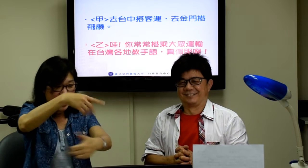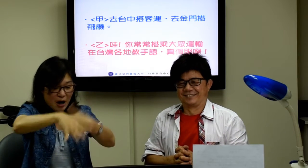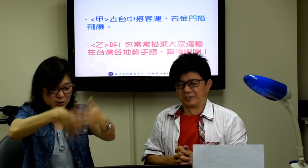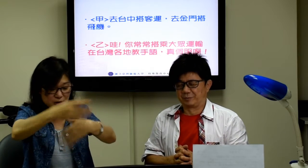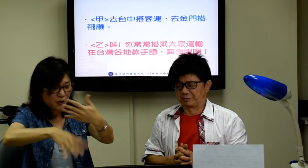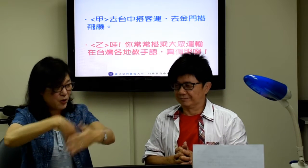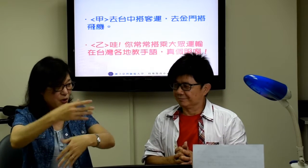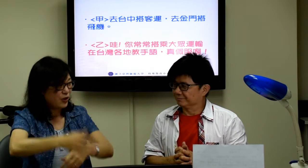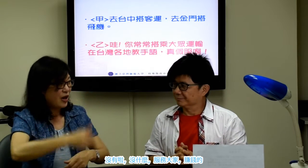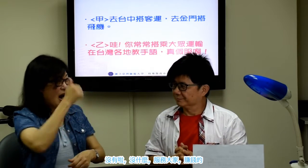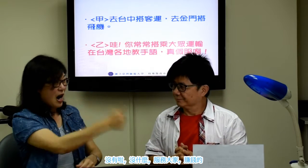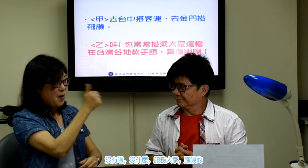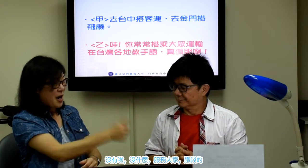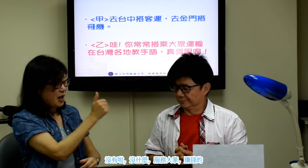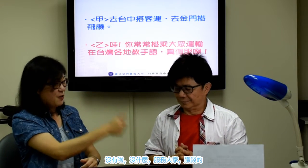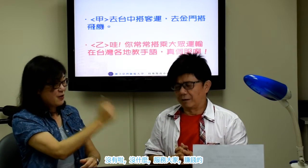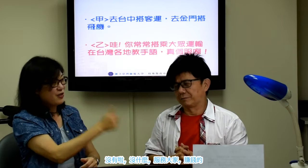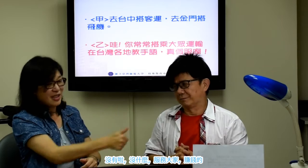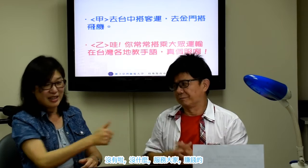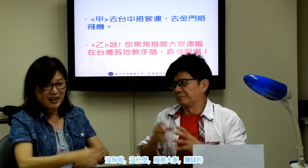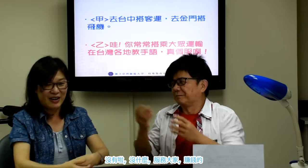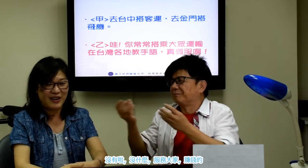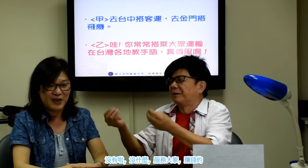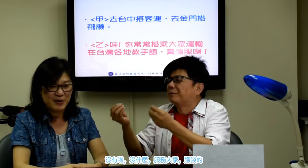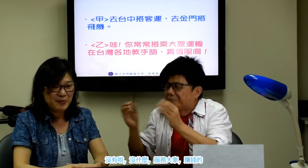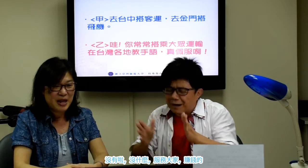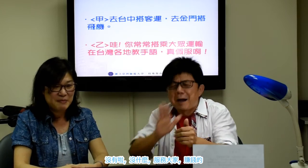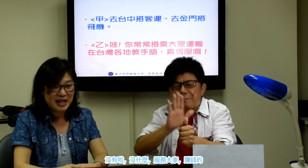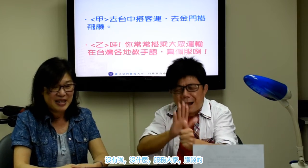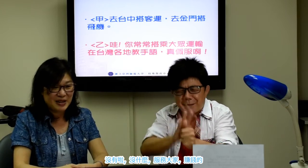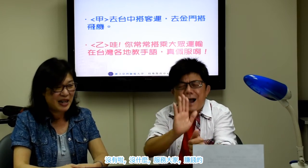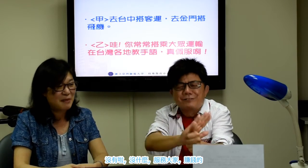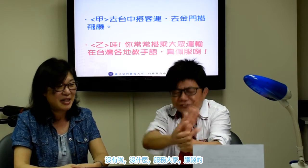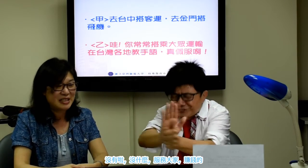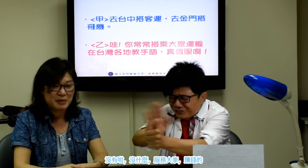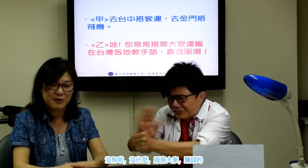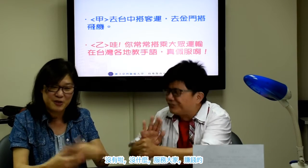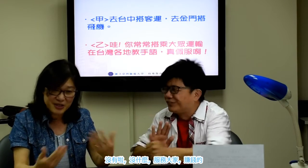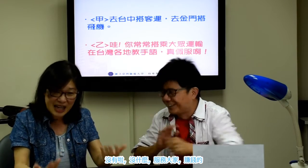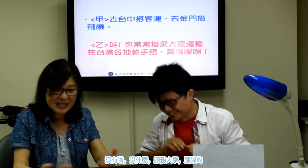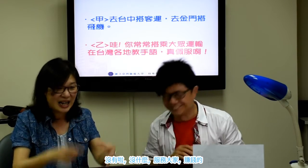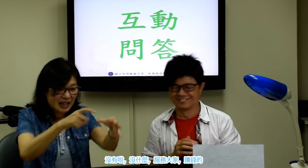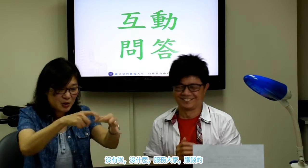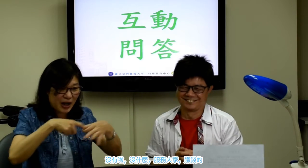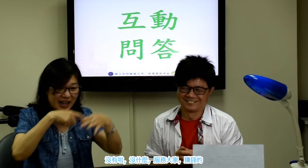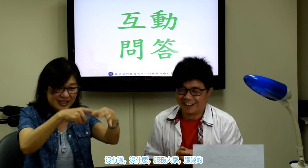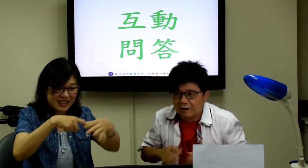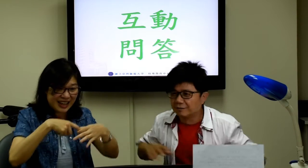教手语，好佩服你哦！没有啦，没什么，服务大家赚钱，